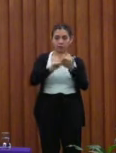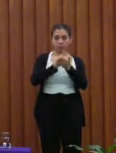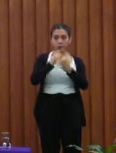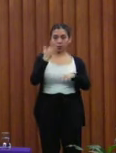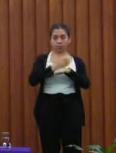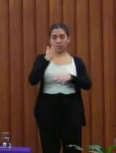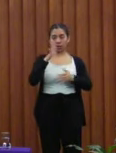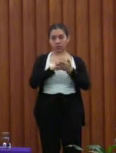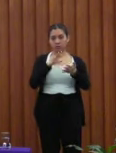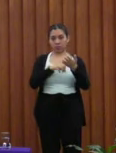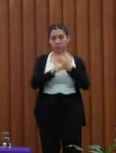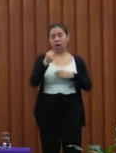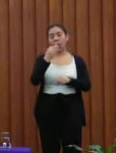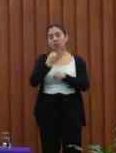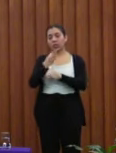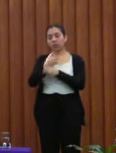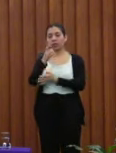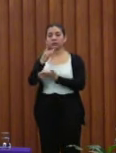12 estados